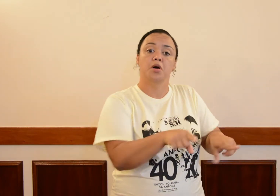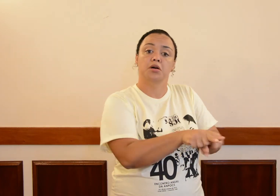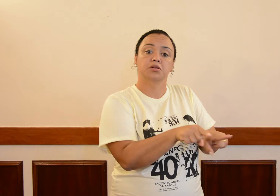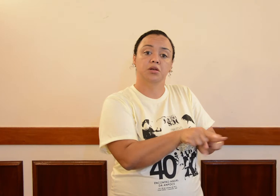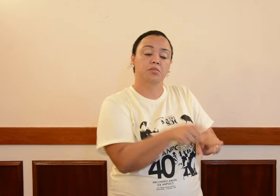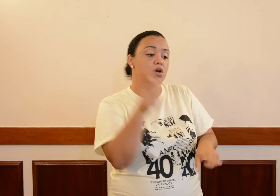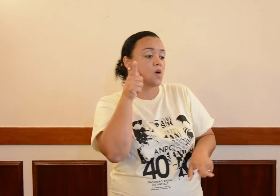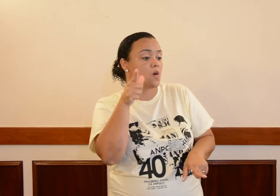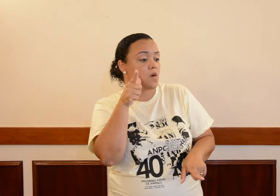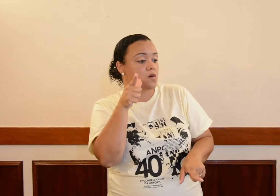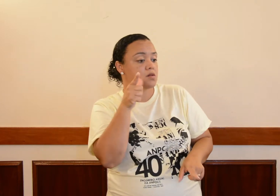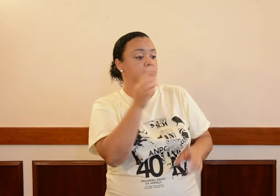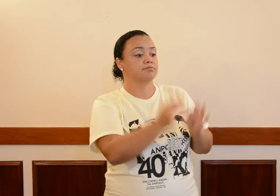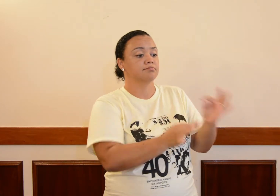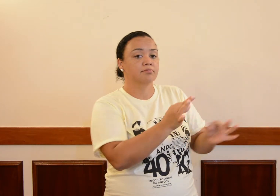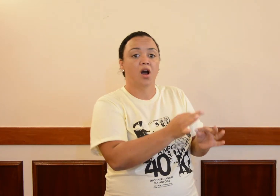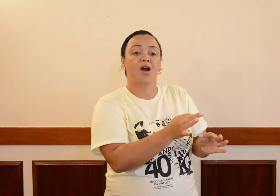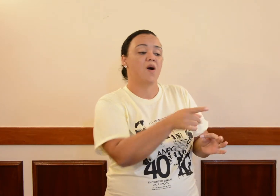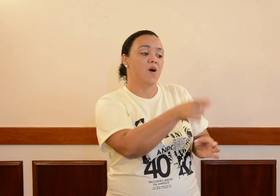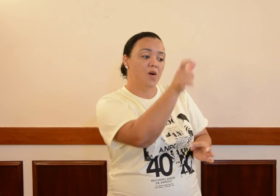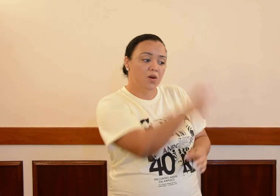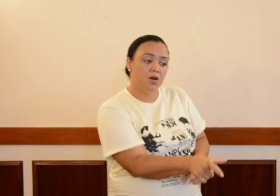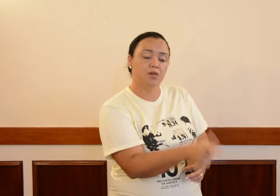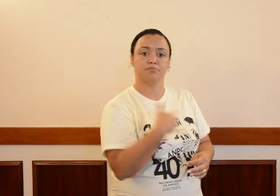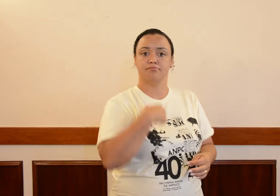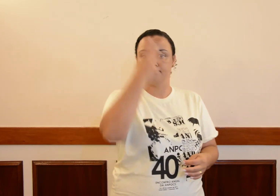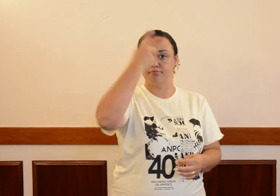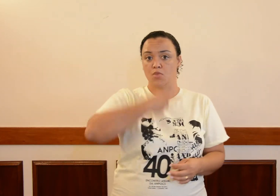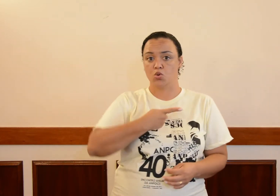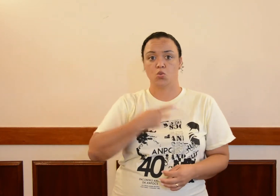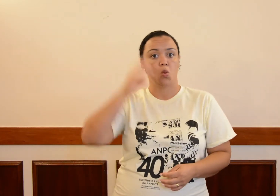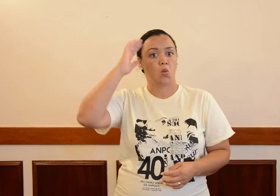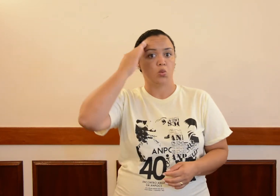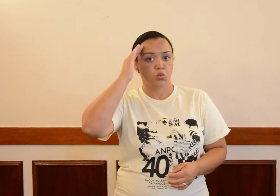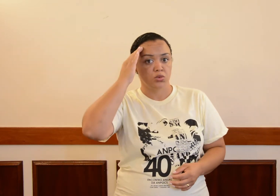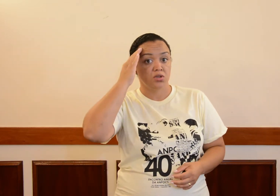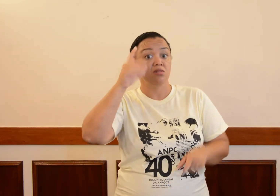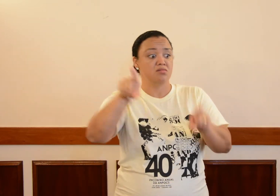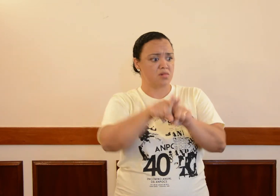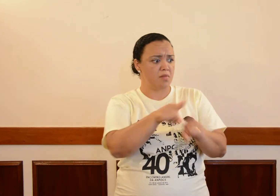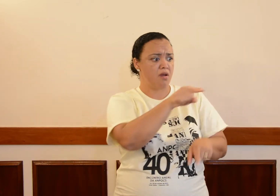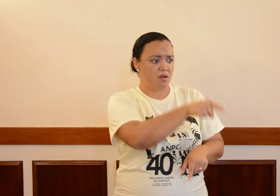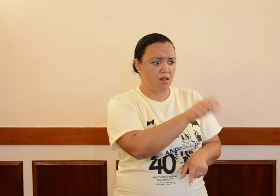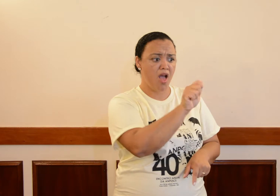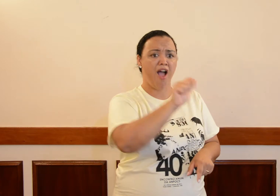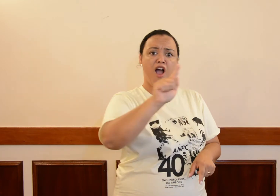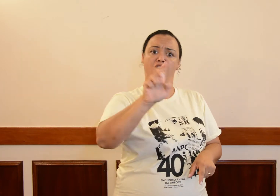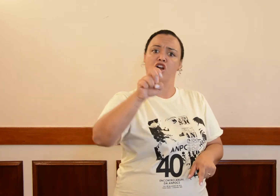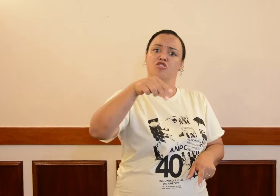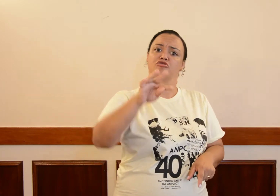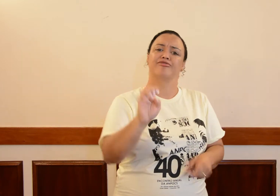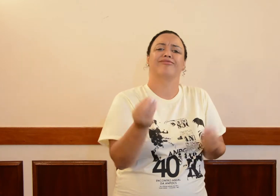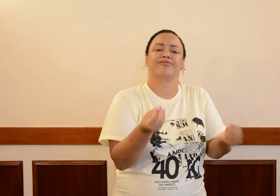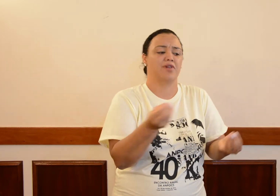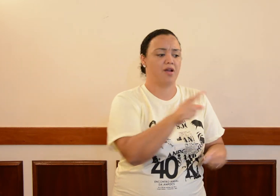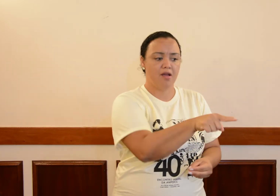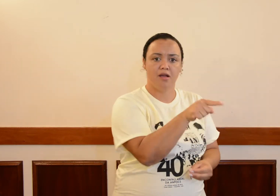quais ele se transforma numa entidade autoconsciente e num agente. Essa perspectiva da Saba Mahmoud